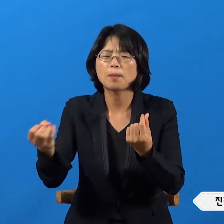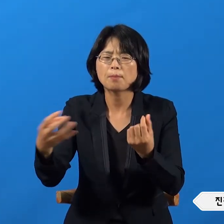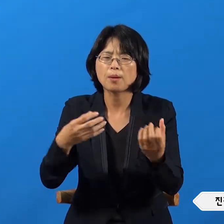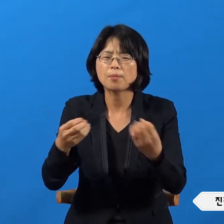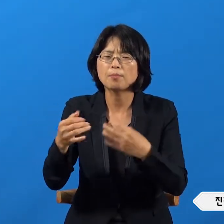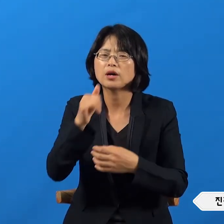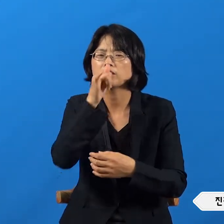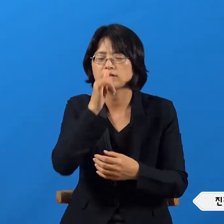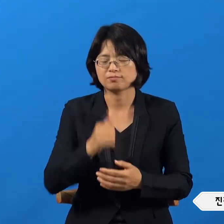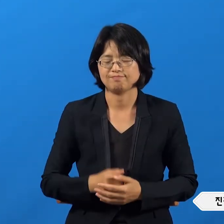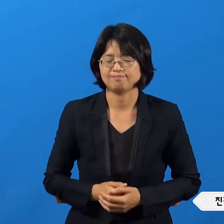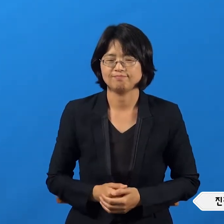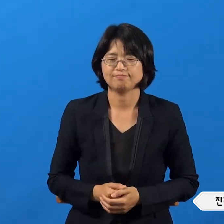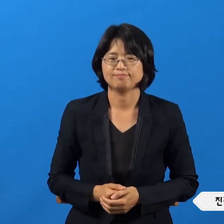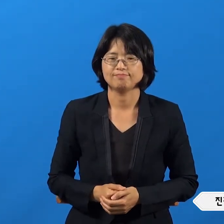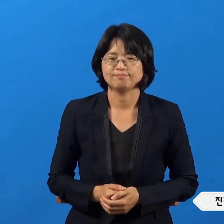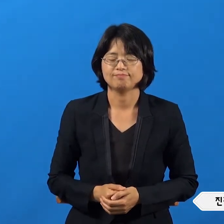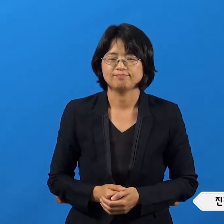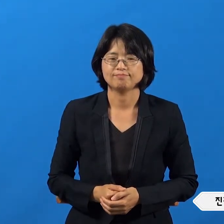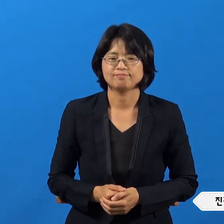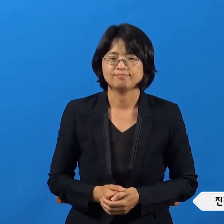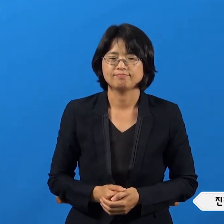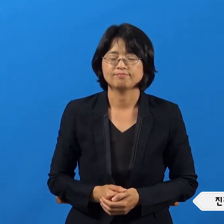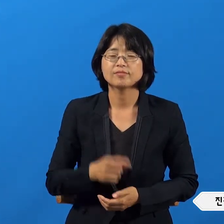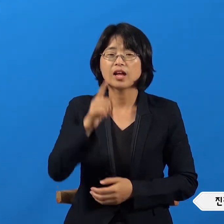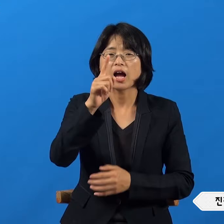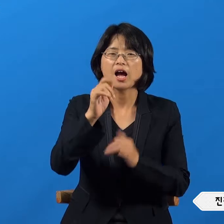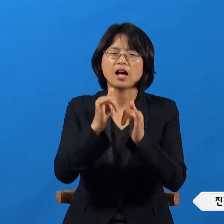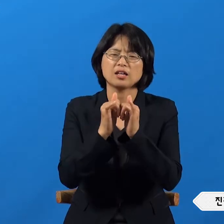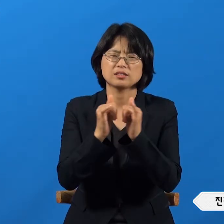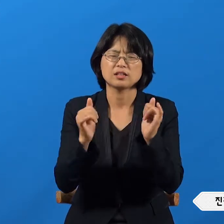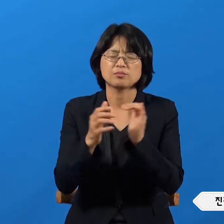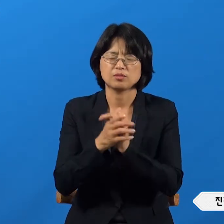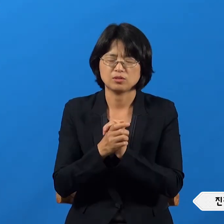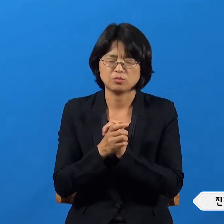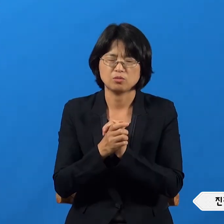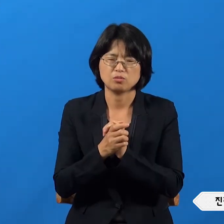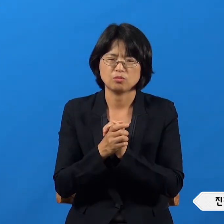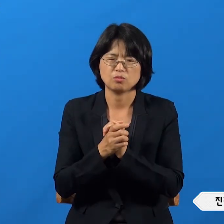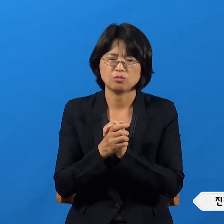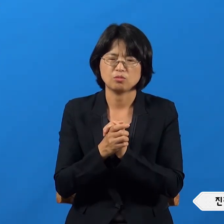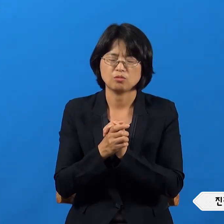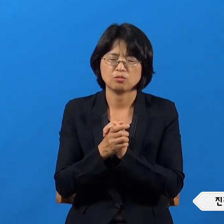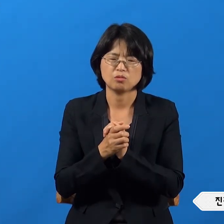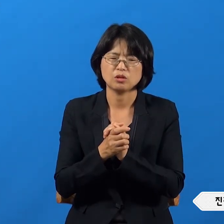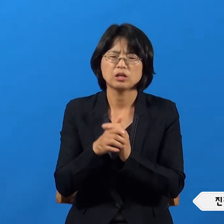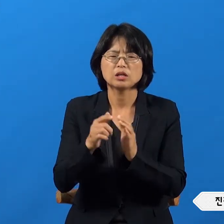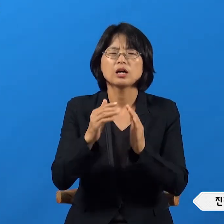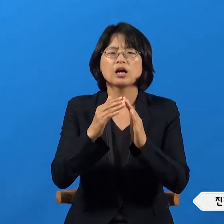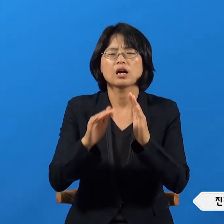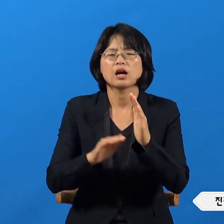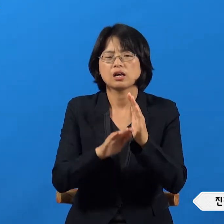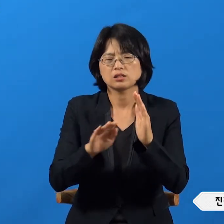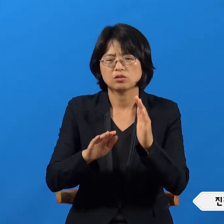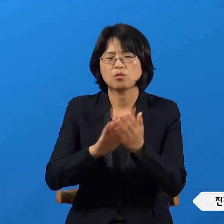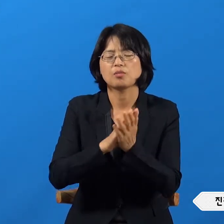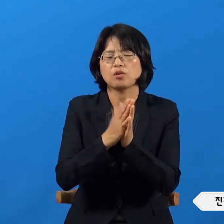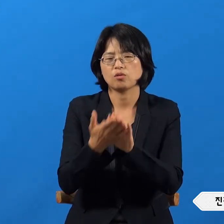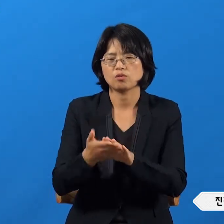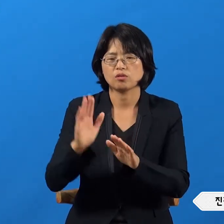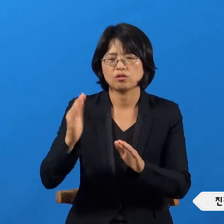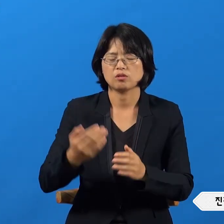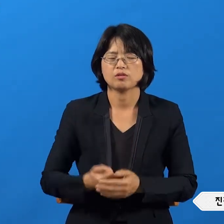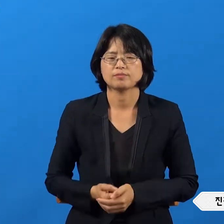한 사람의 기도가 그 가정을 변화시키는 장, 한 사람의 기도가